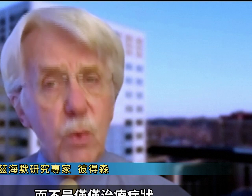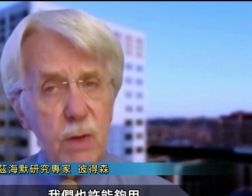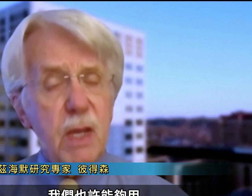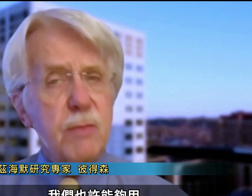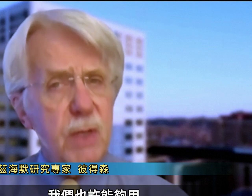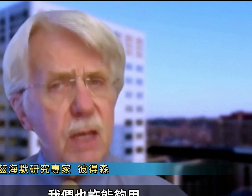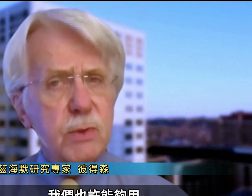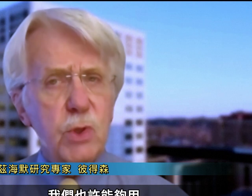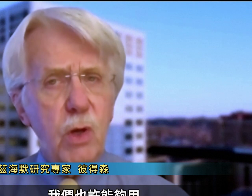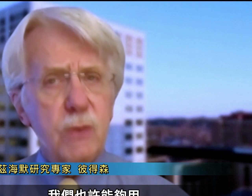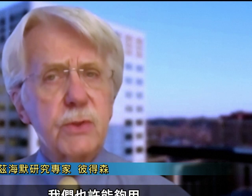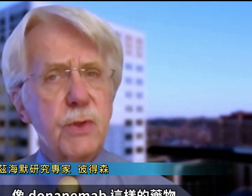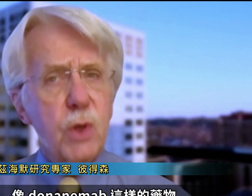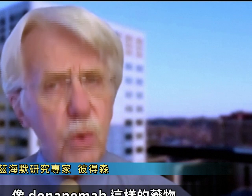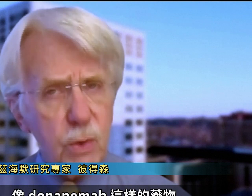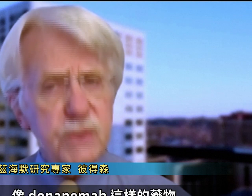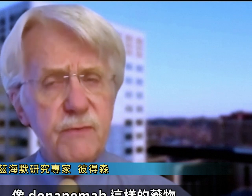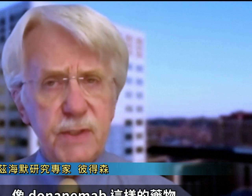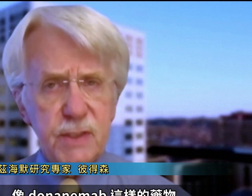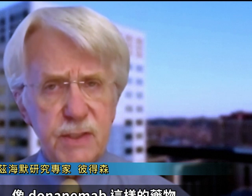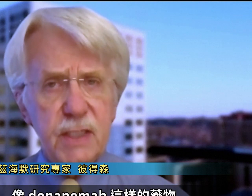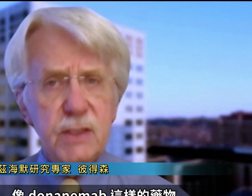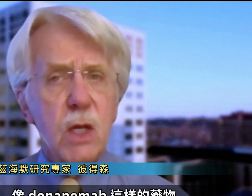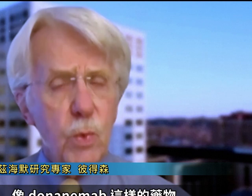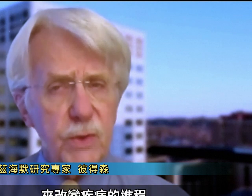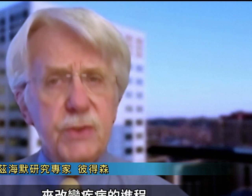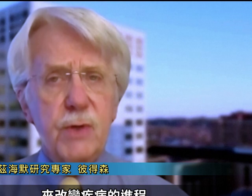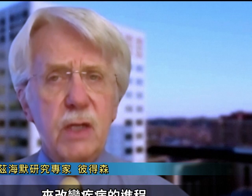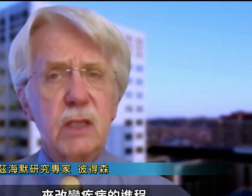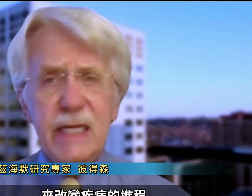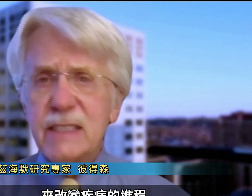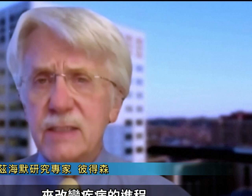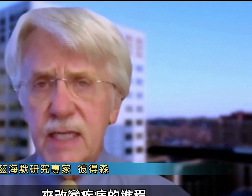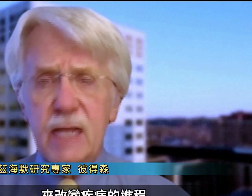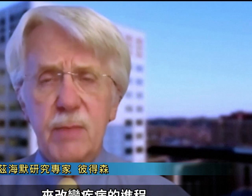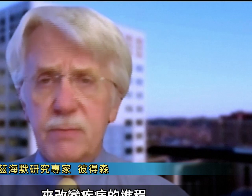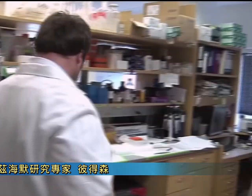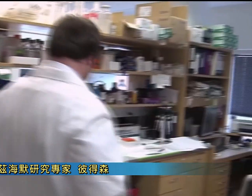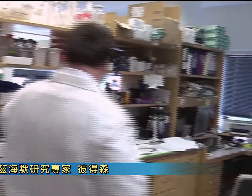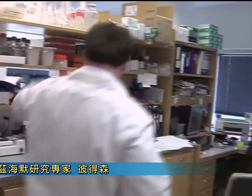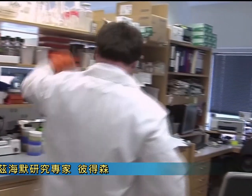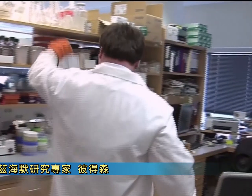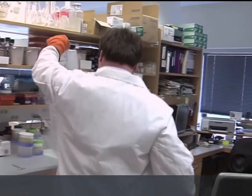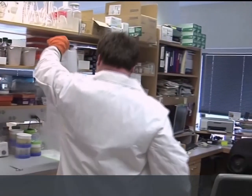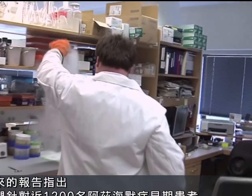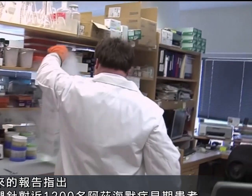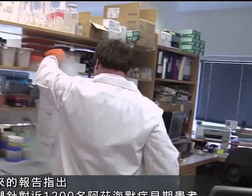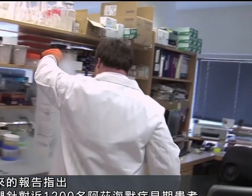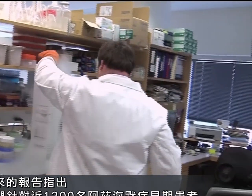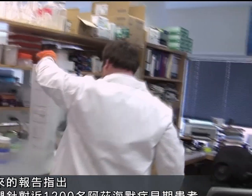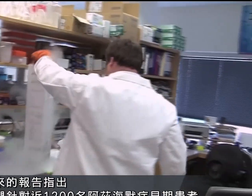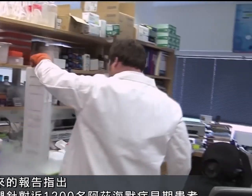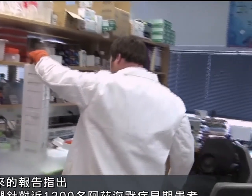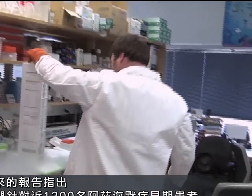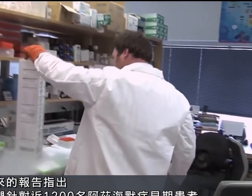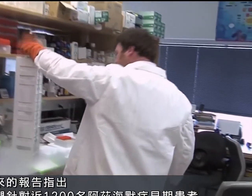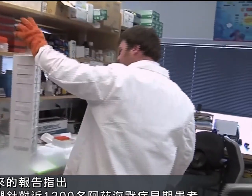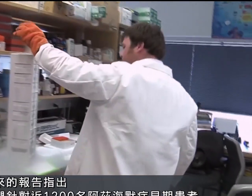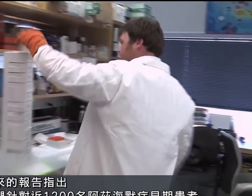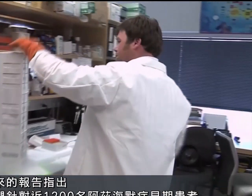we may be able to alter the course of the disease with a drug like donanemab. 迪莱的报告指出，他们针对近1200名阿